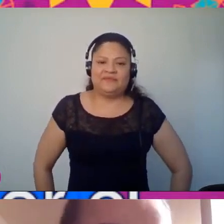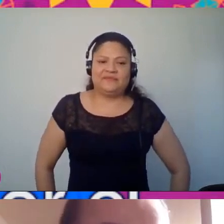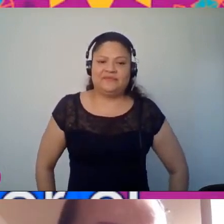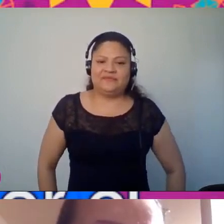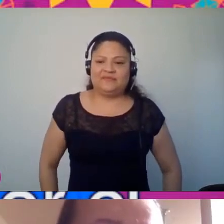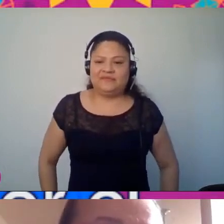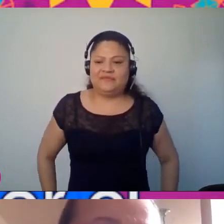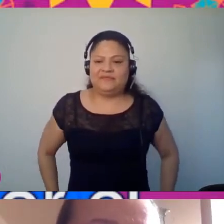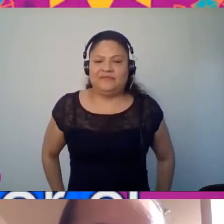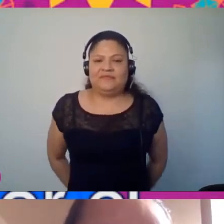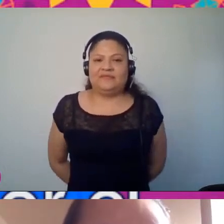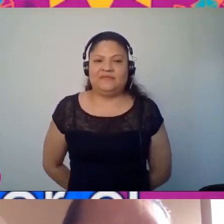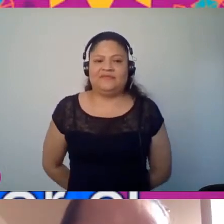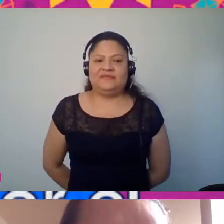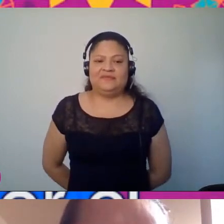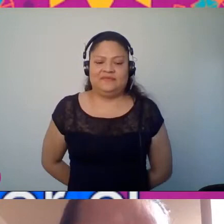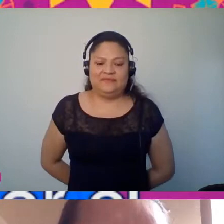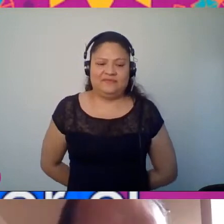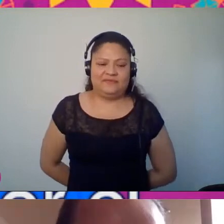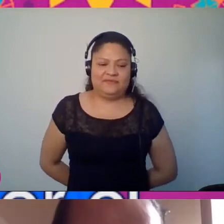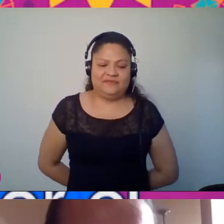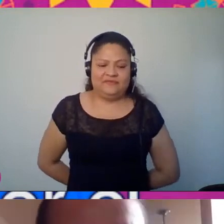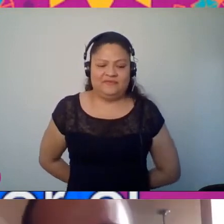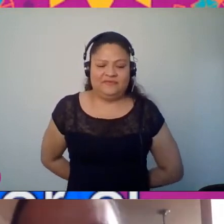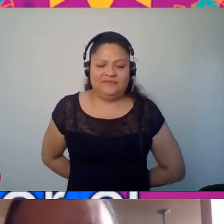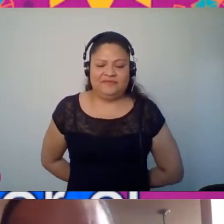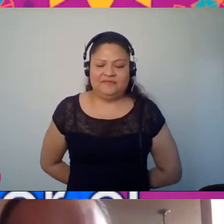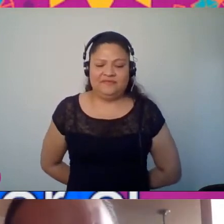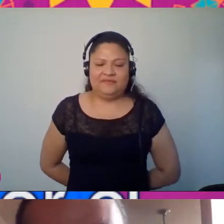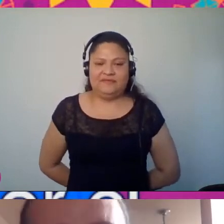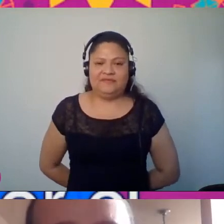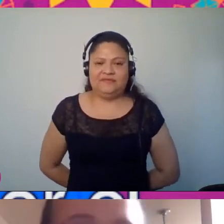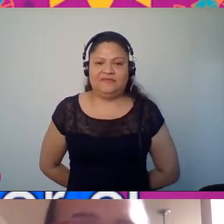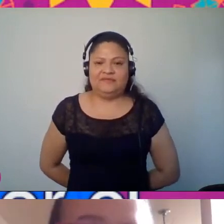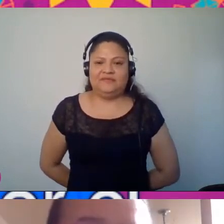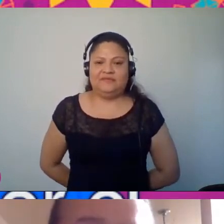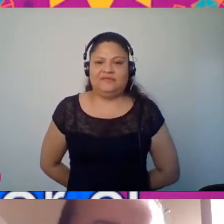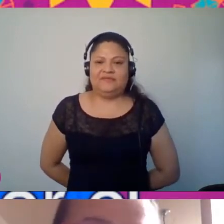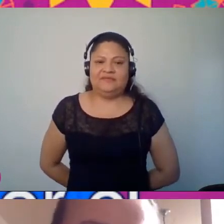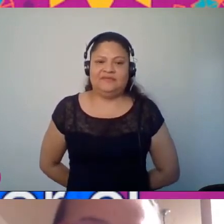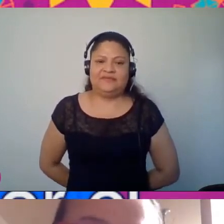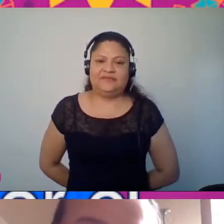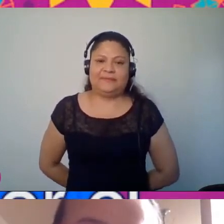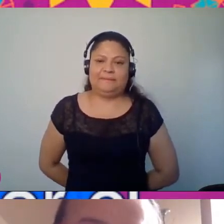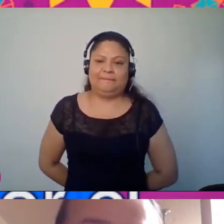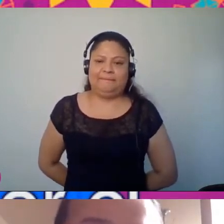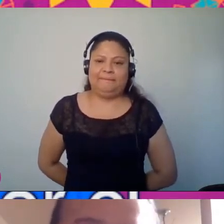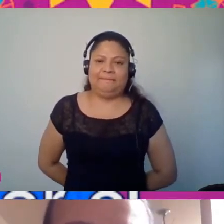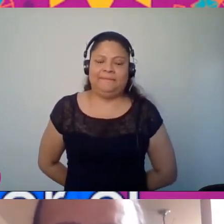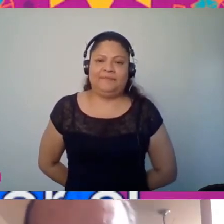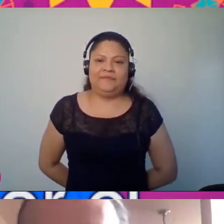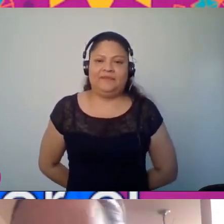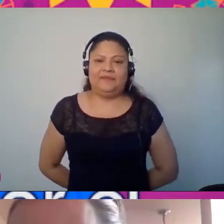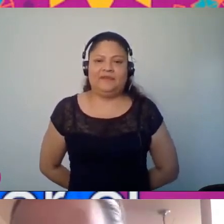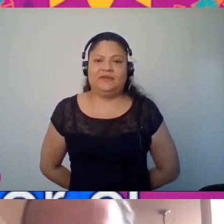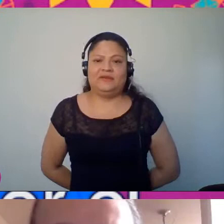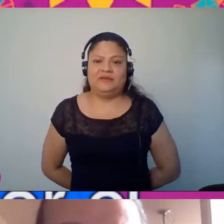súper fundamental todo esto que nos están comentando, que normalmente la mayoría de nosotros pues no tenemos idea de